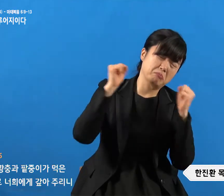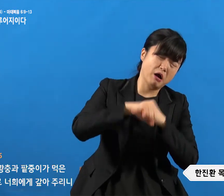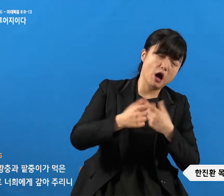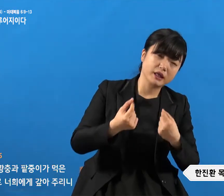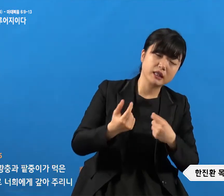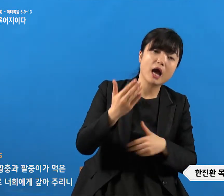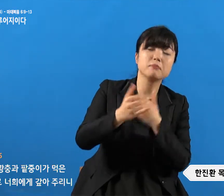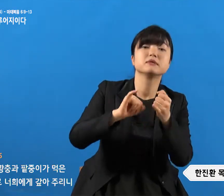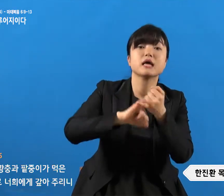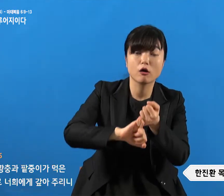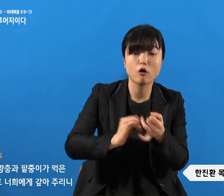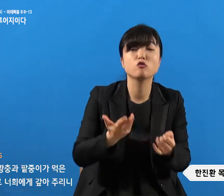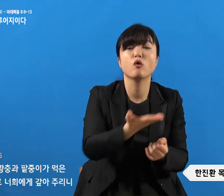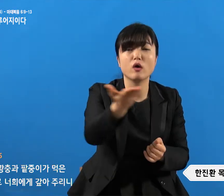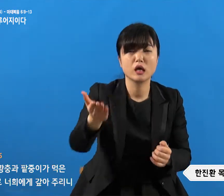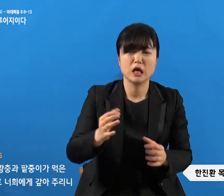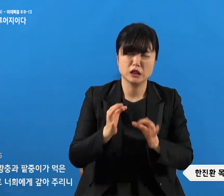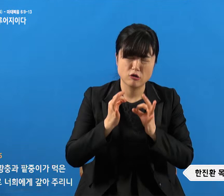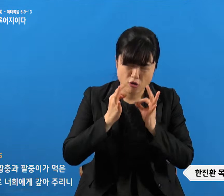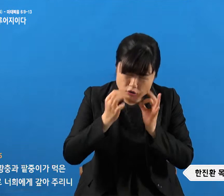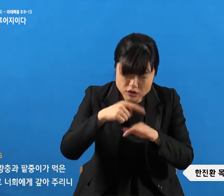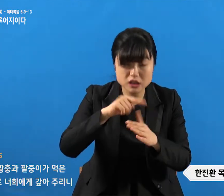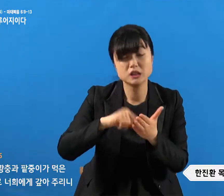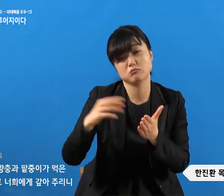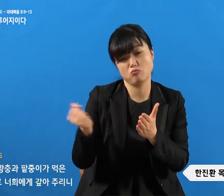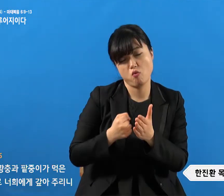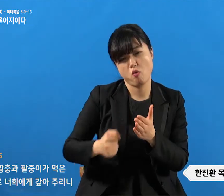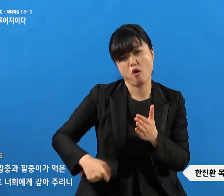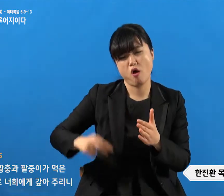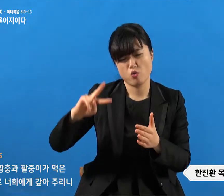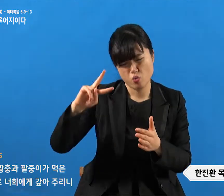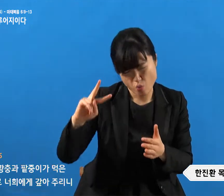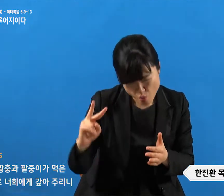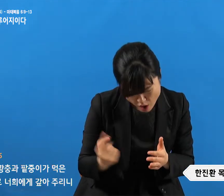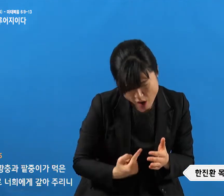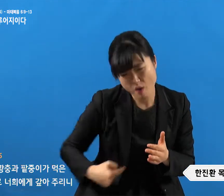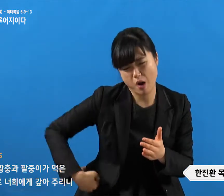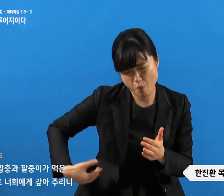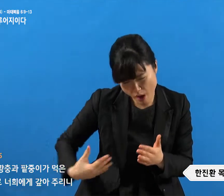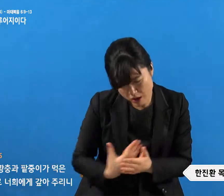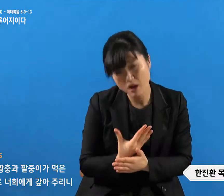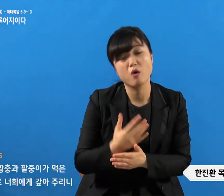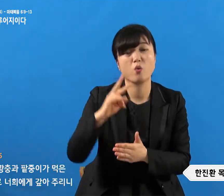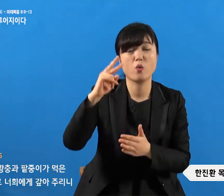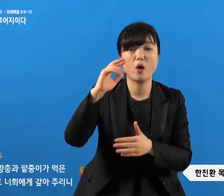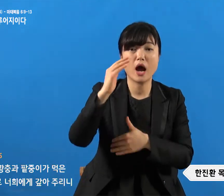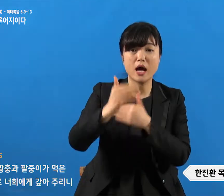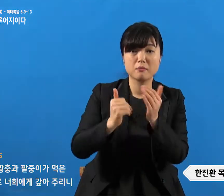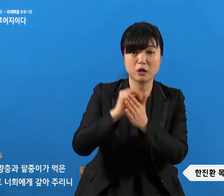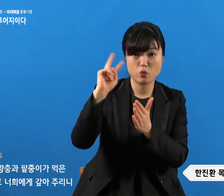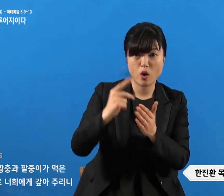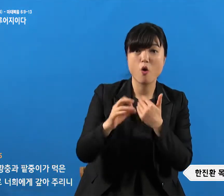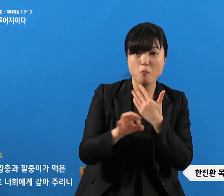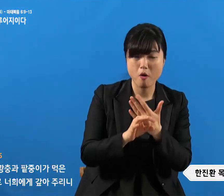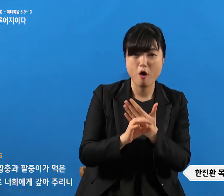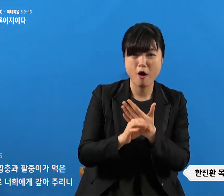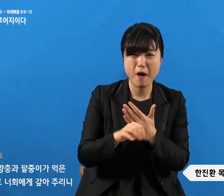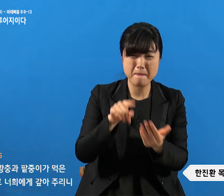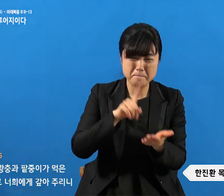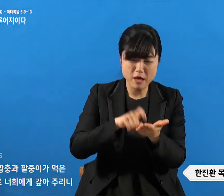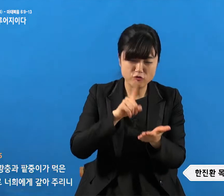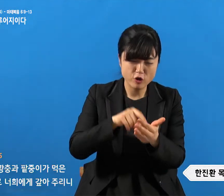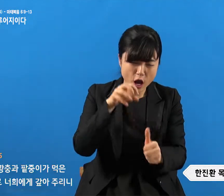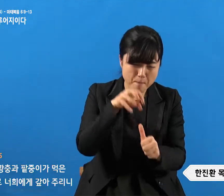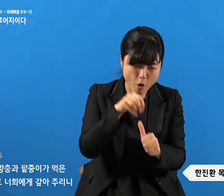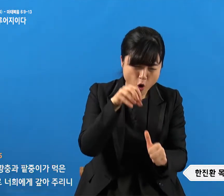하나님께서 약속하십니다. 너희가 전심으로 그 길에서 돌이키고 나에게로 나오면 메뚜기가